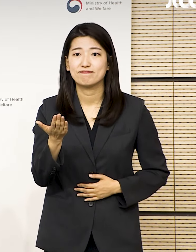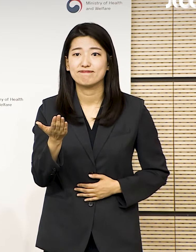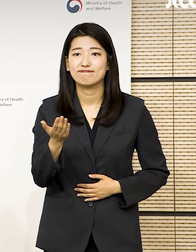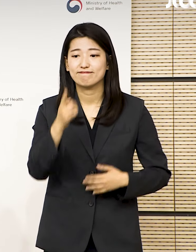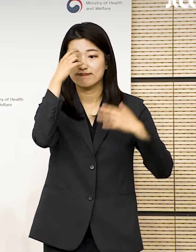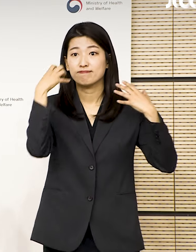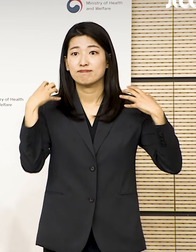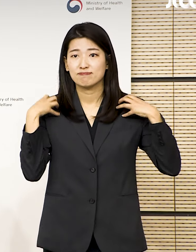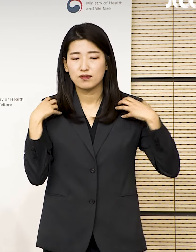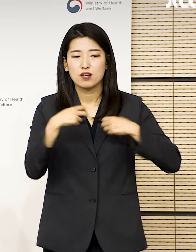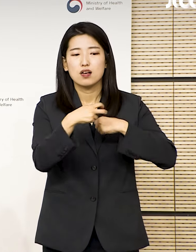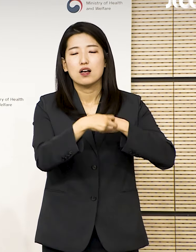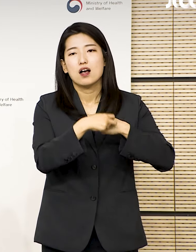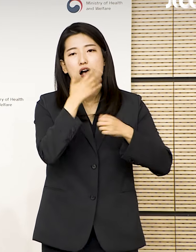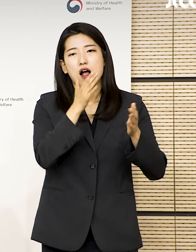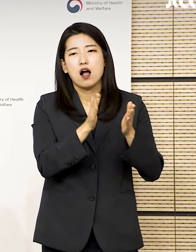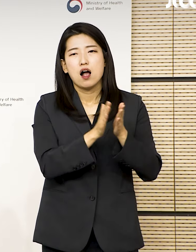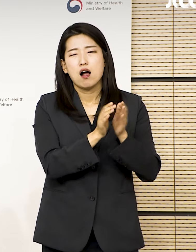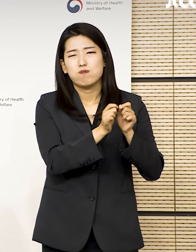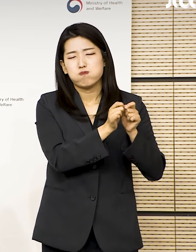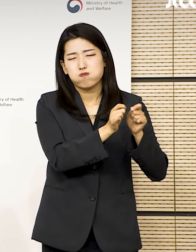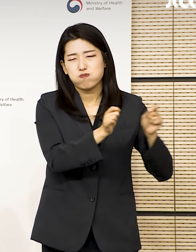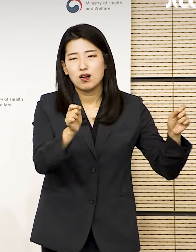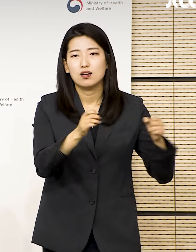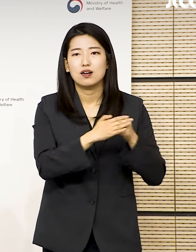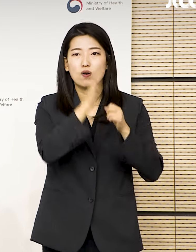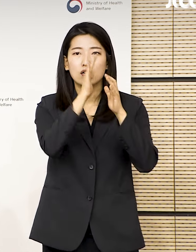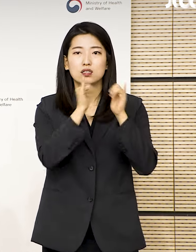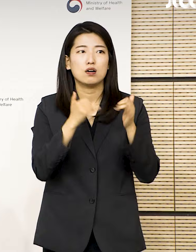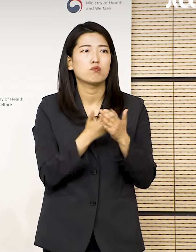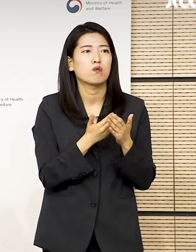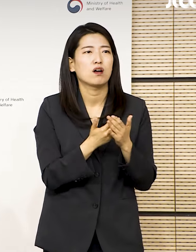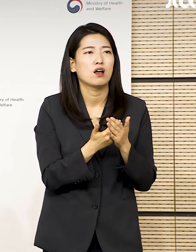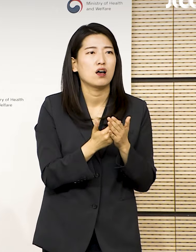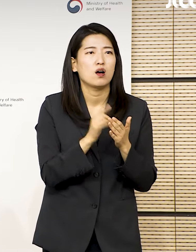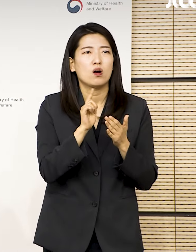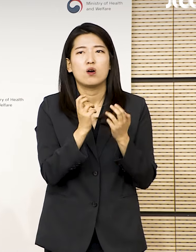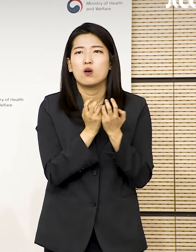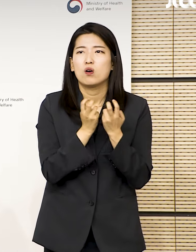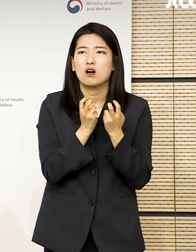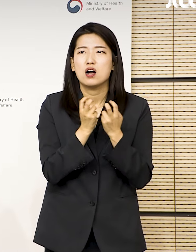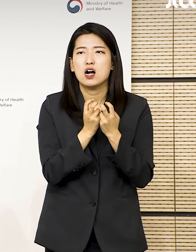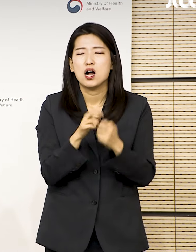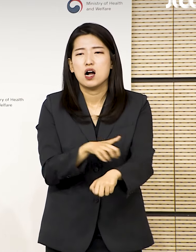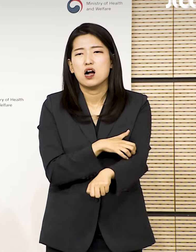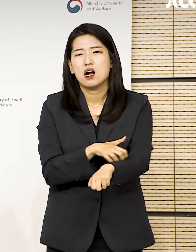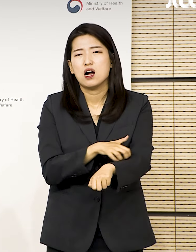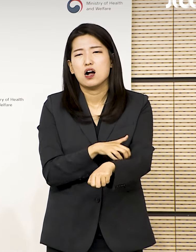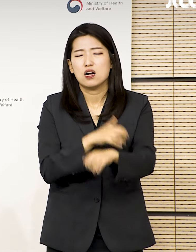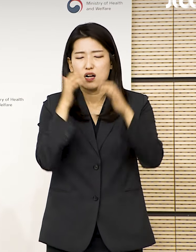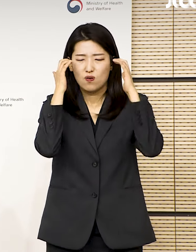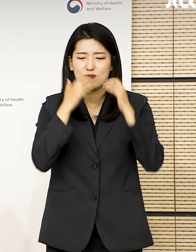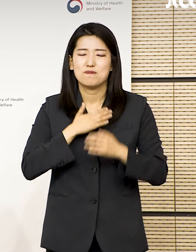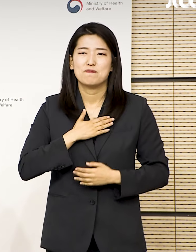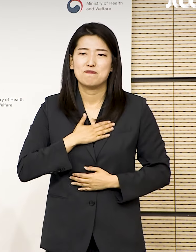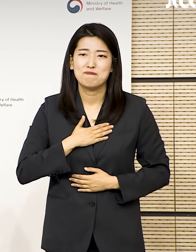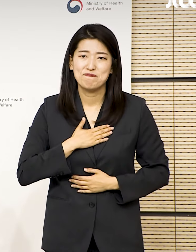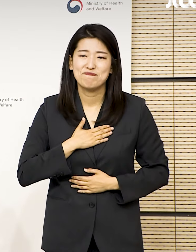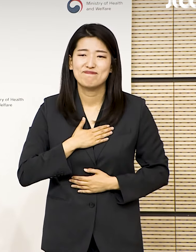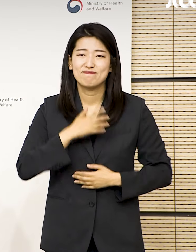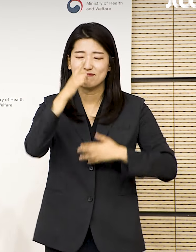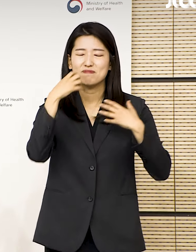행동이 장기화되면서 환자들의 불안과 고통이 커지고 의료 이용의 불편이 지속되고 있는 지금의 상황을